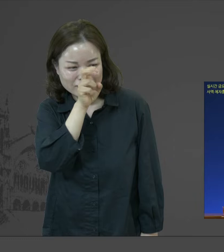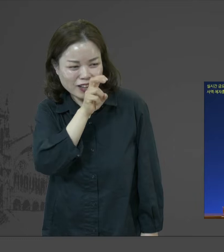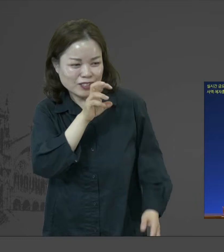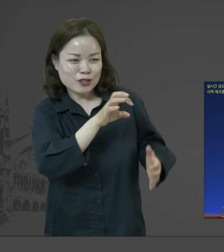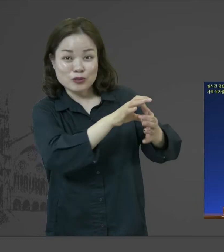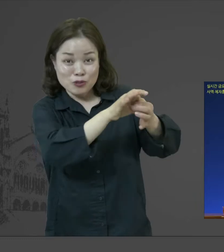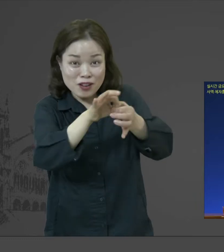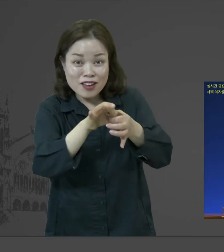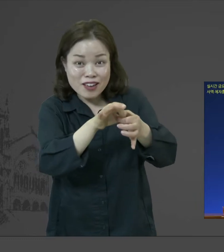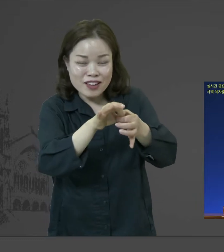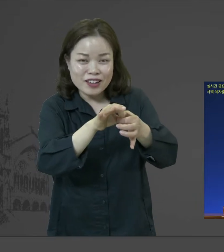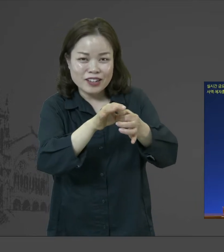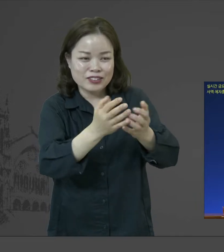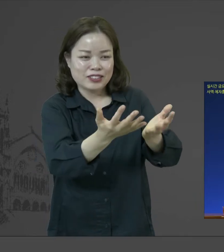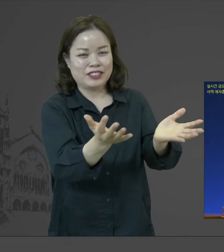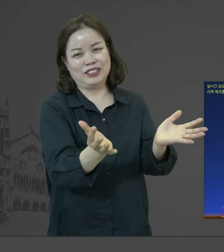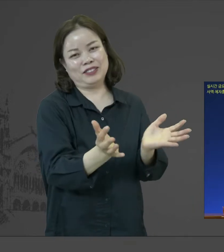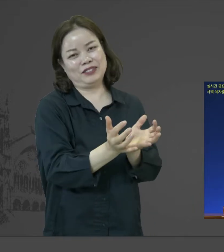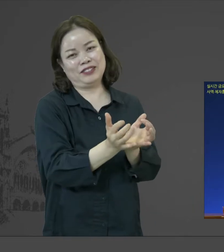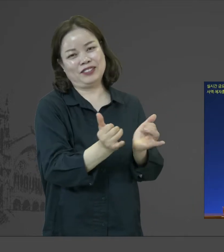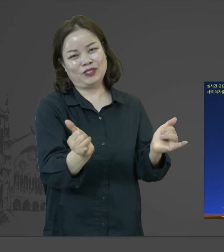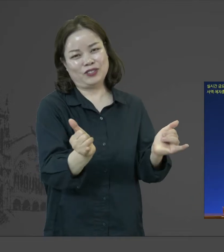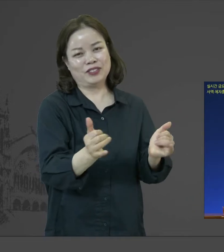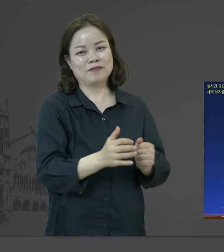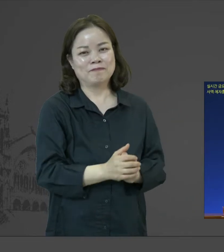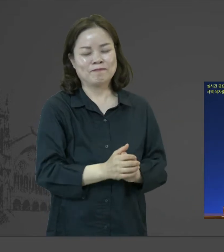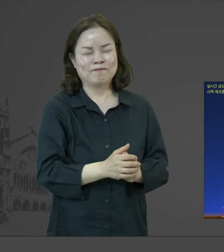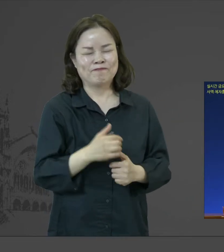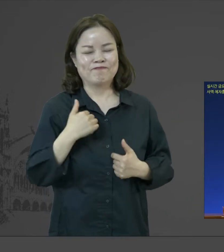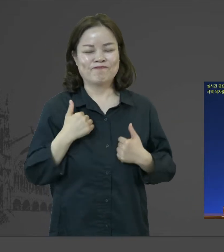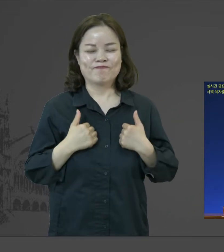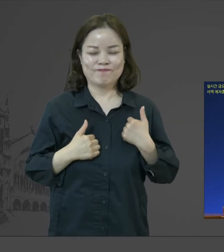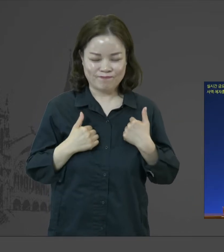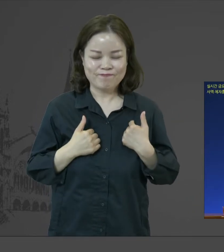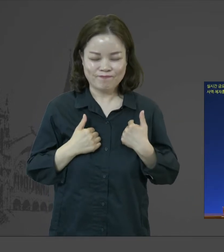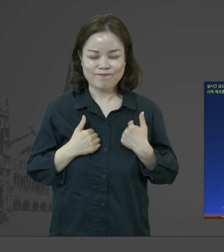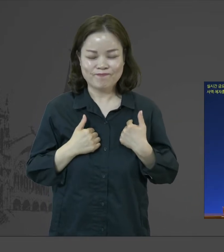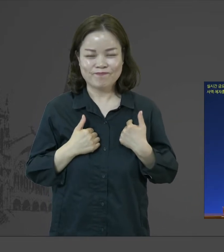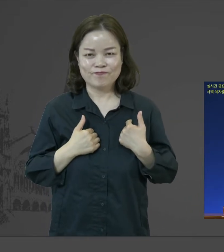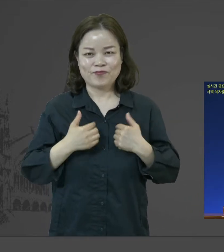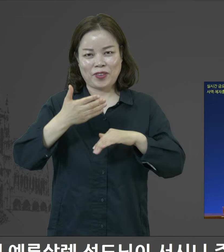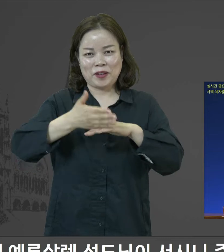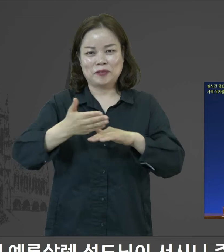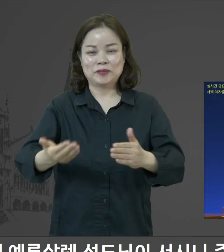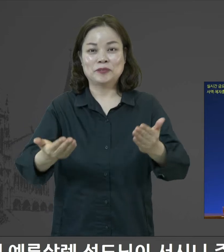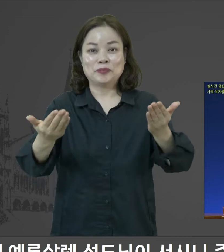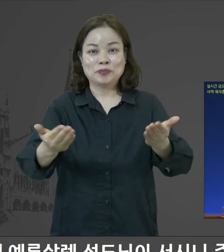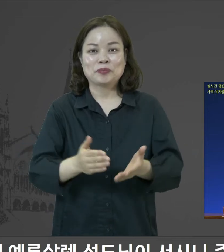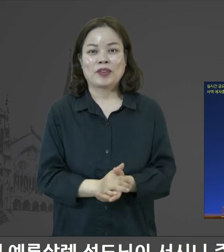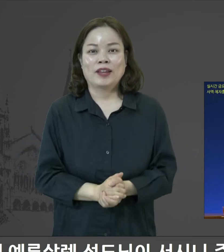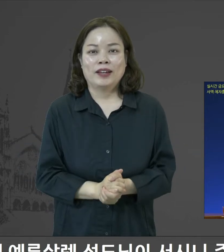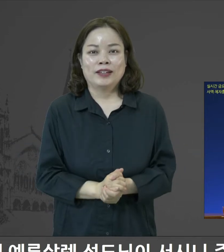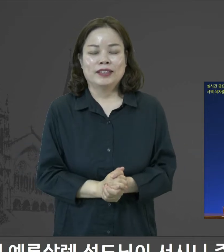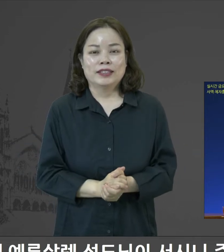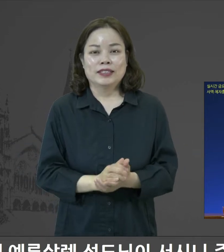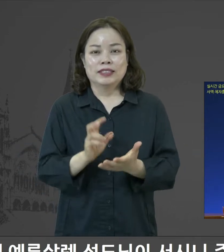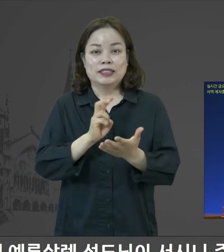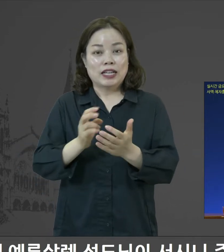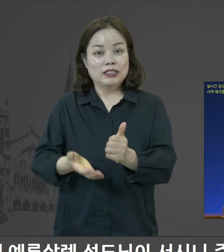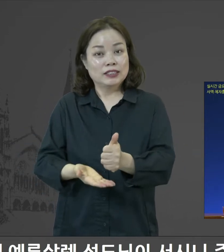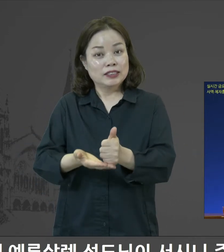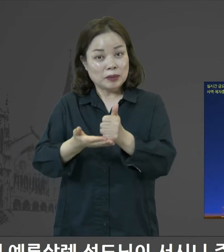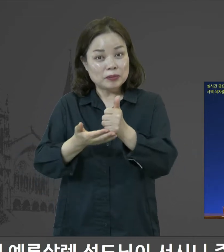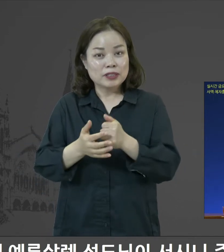대원 우리 분들도 많이 기쁘셨으리라 생각합니다. 감사드립니다. 또 찬양으로